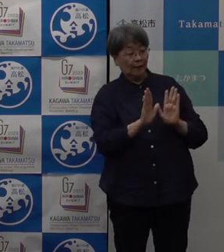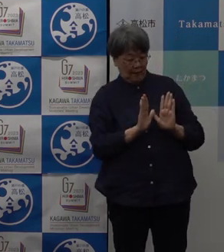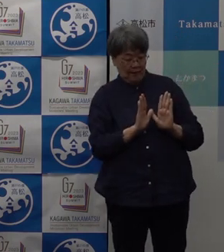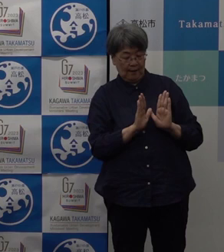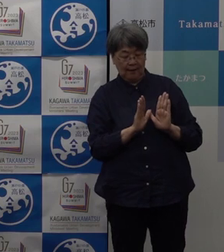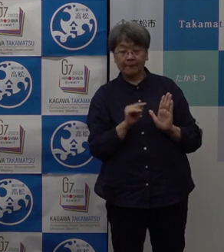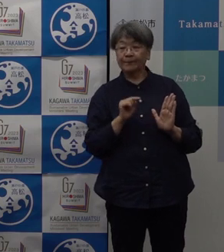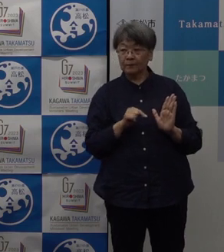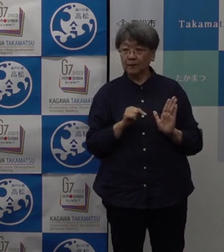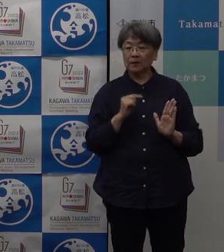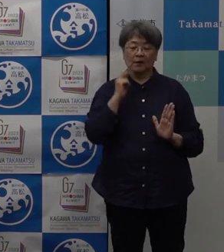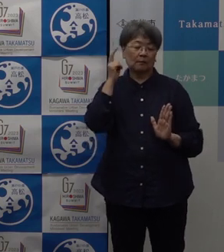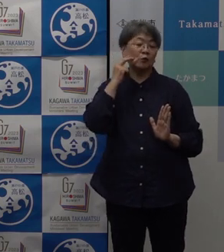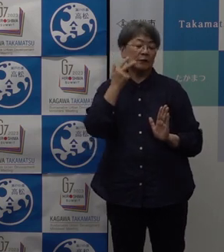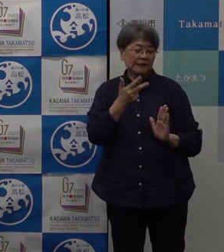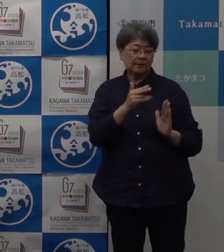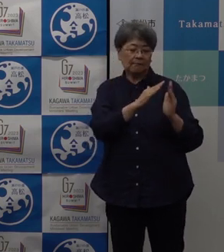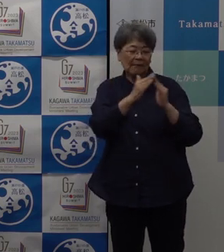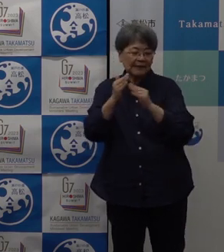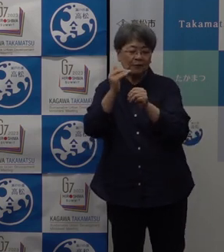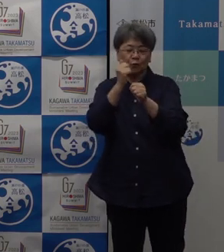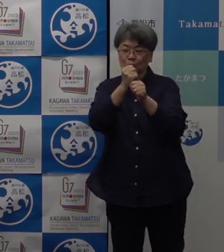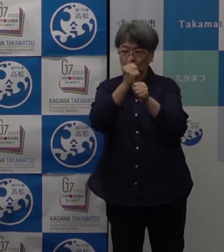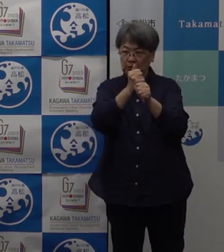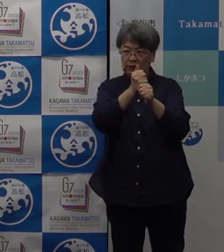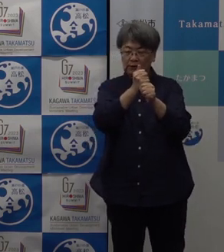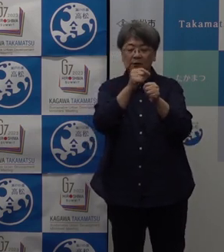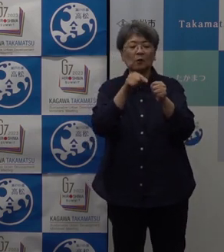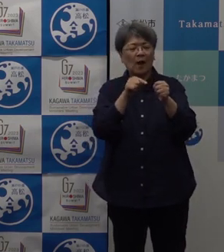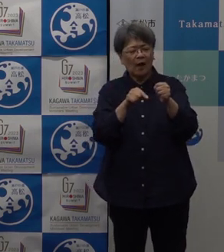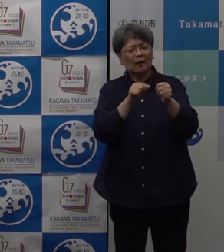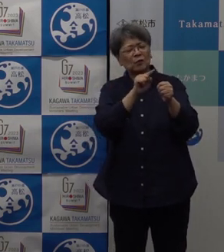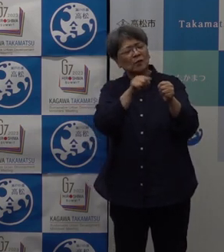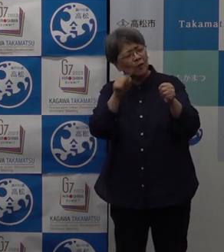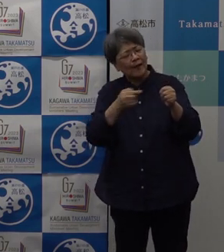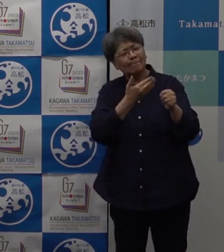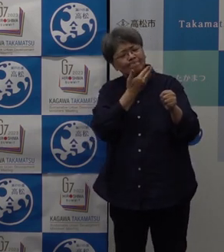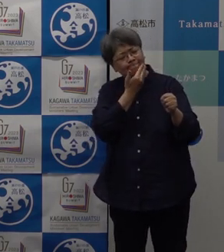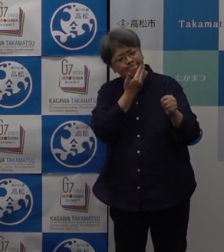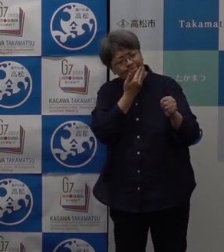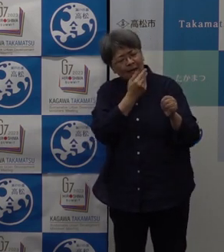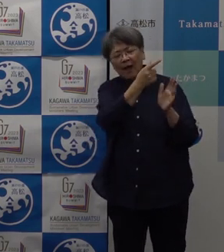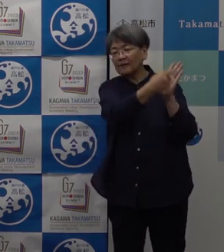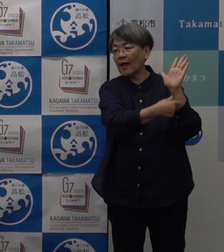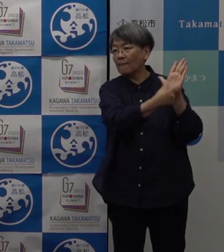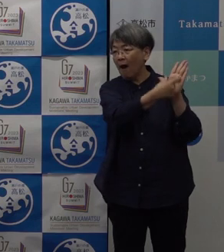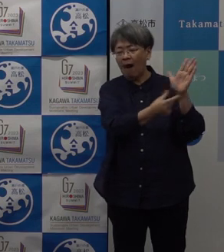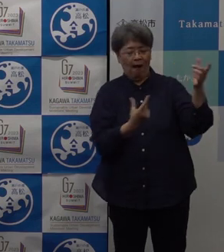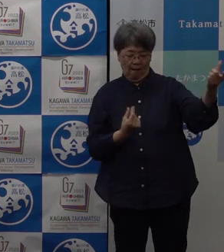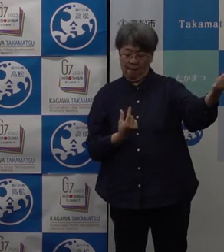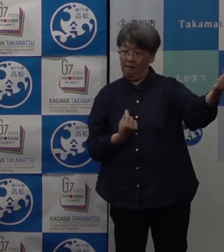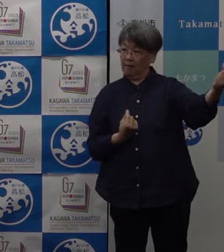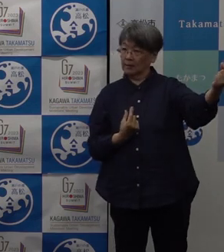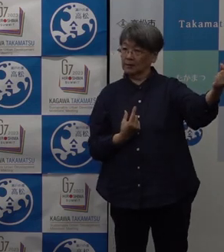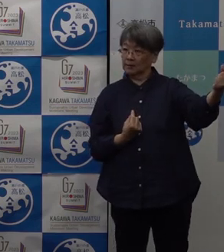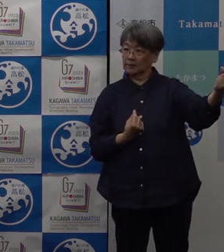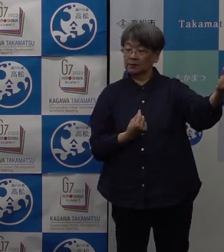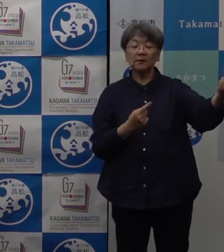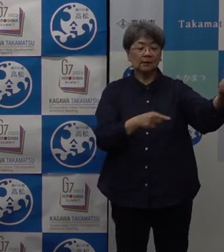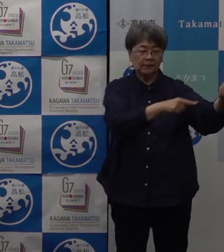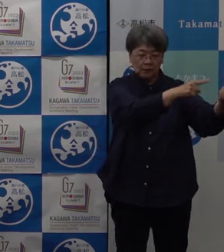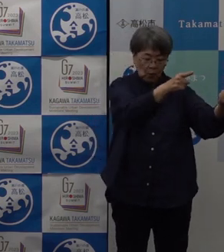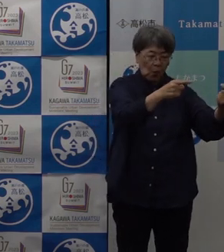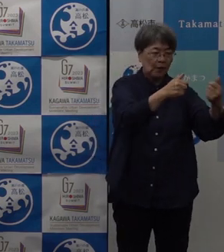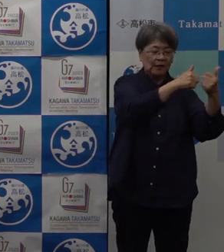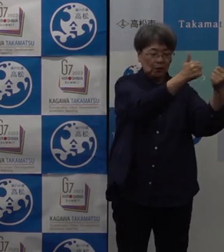とも高松市のまちづくりにとりましてもそれぞれ重要なテーマでございますので、まあ、その方議論の方向性、まあ、ある